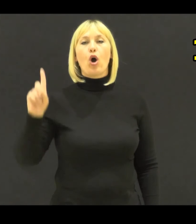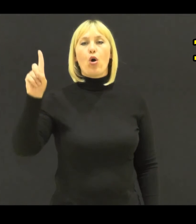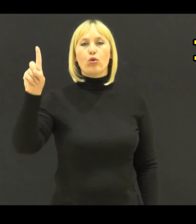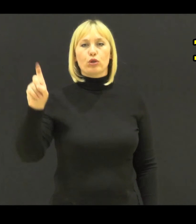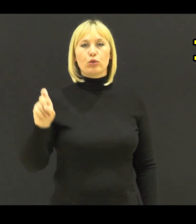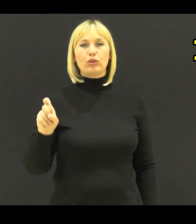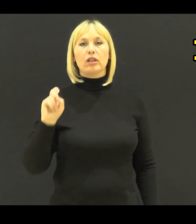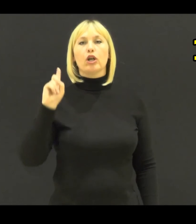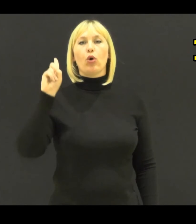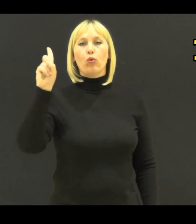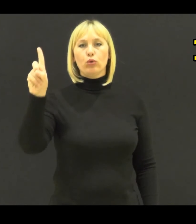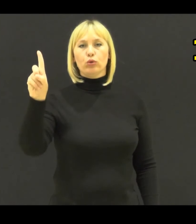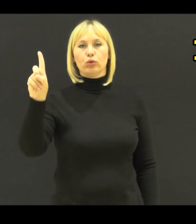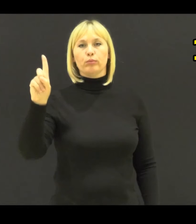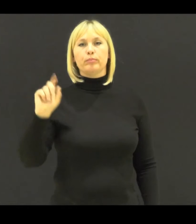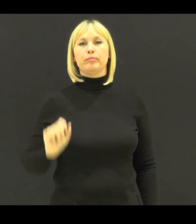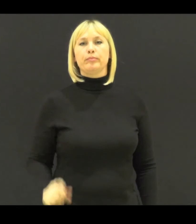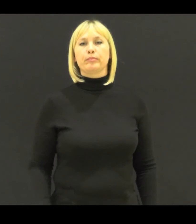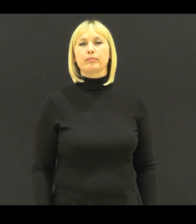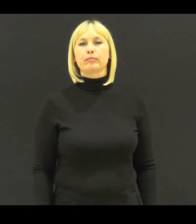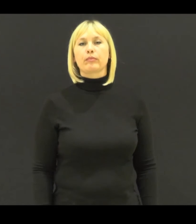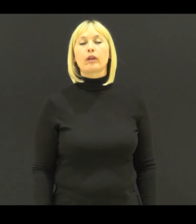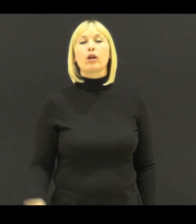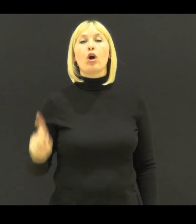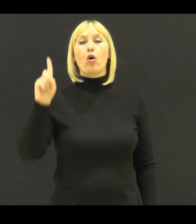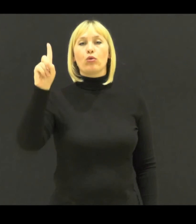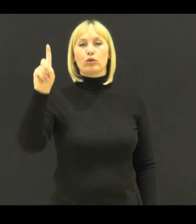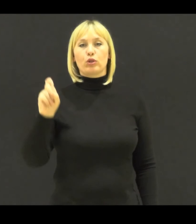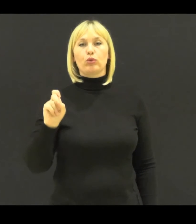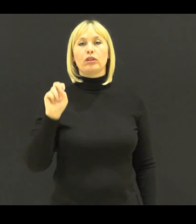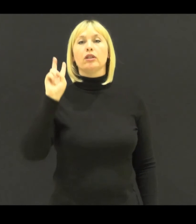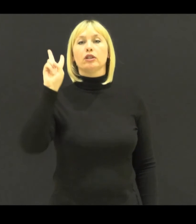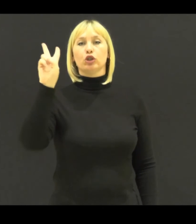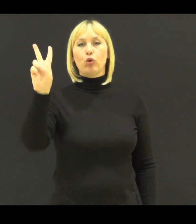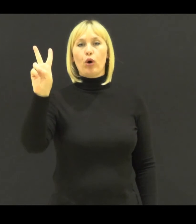O sută unu. O sută doi.